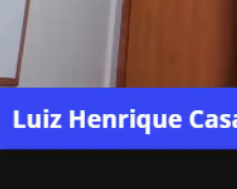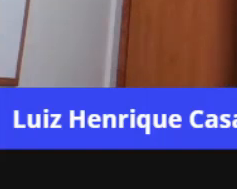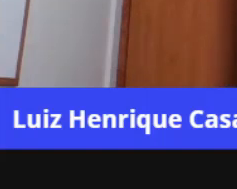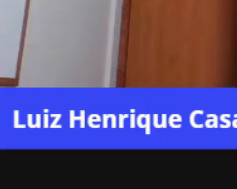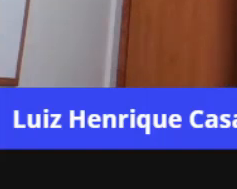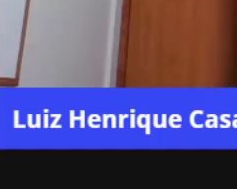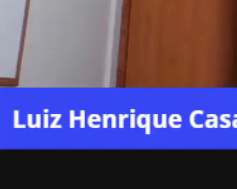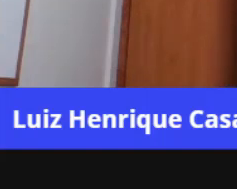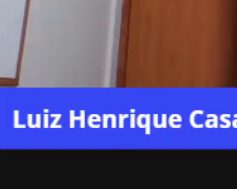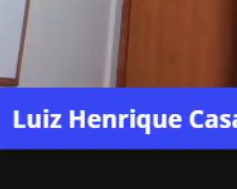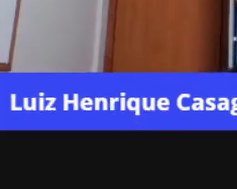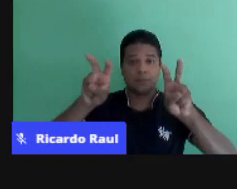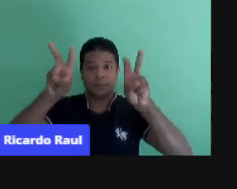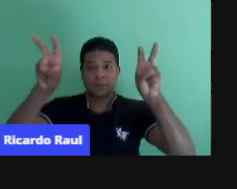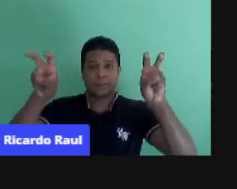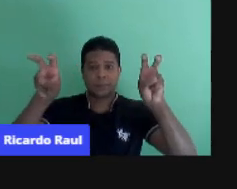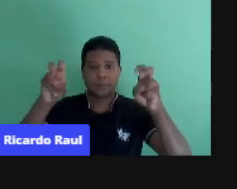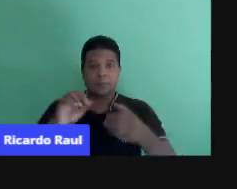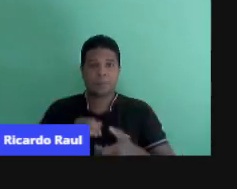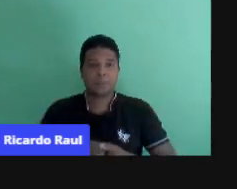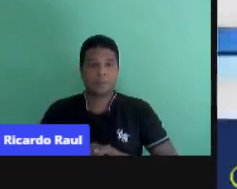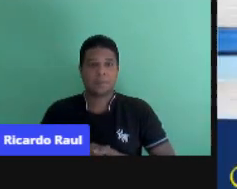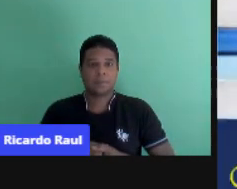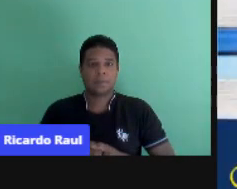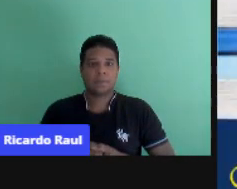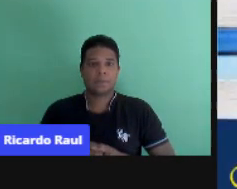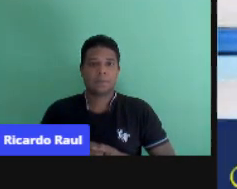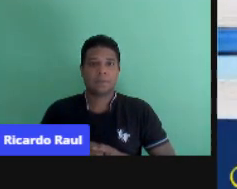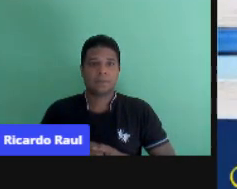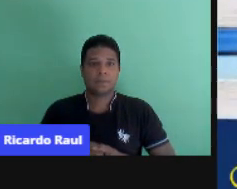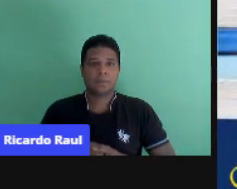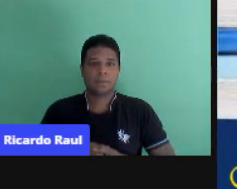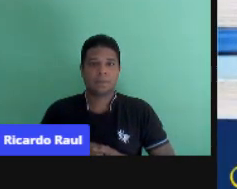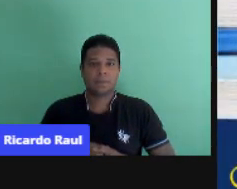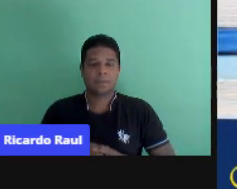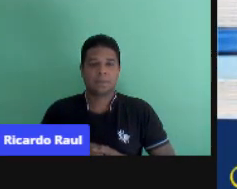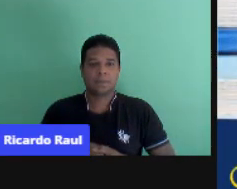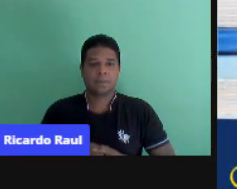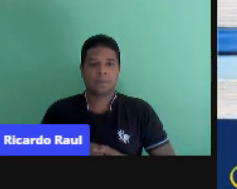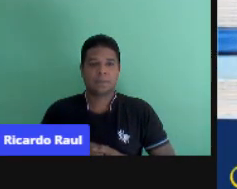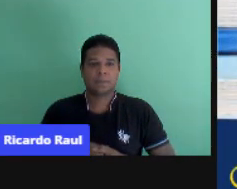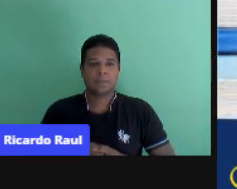é... Faltou os slides, opa!